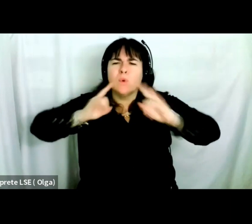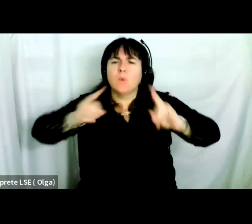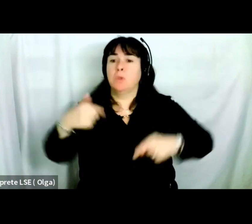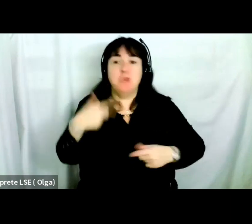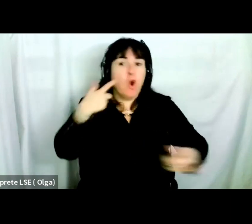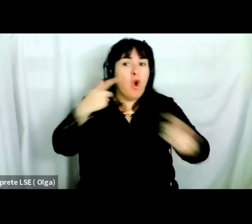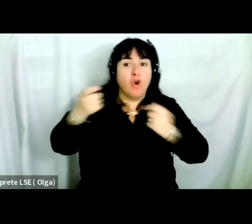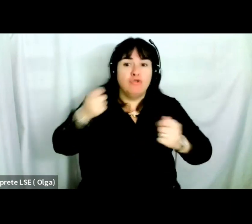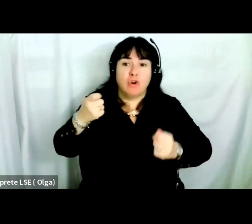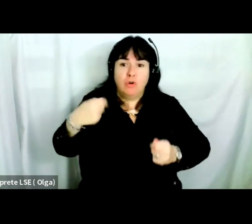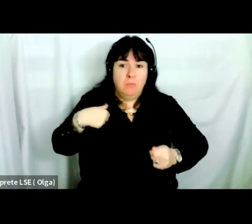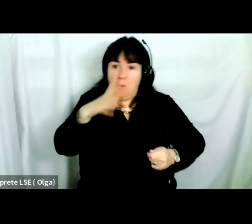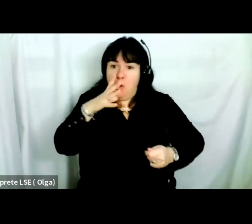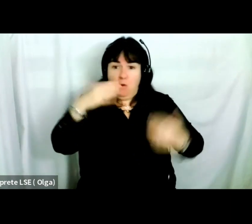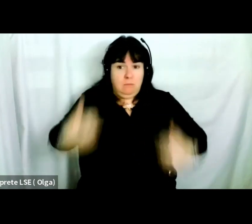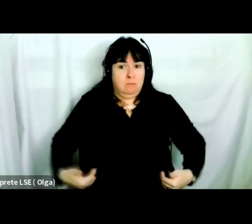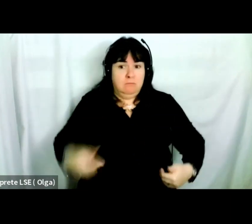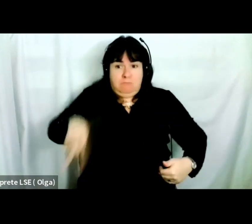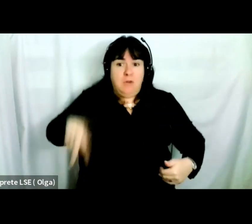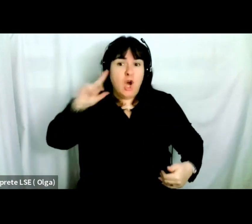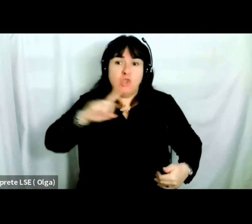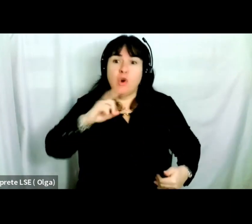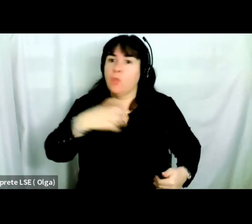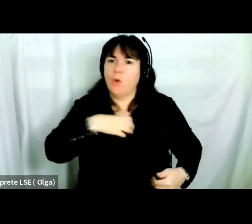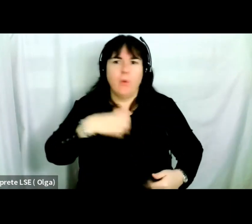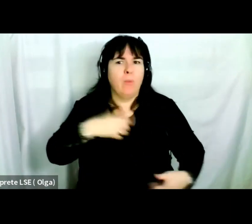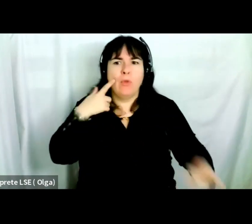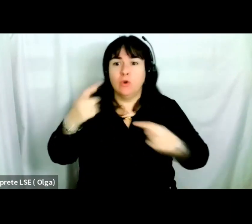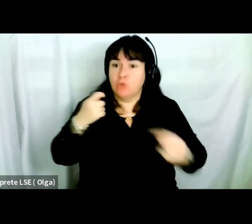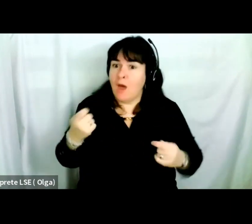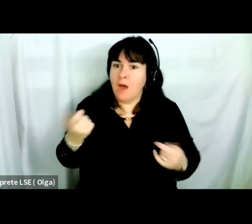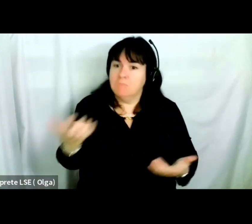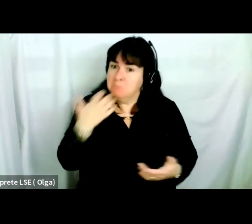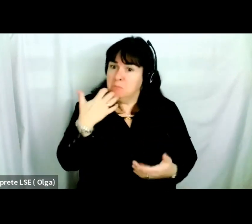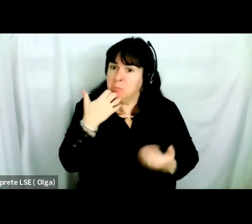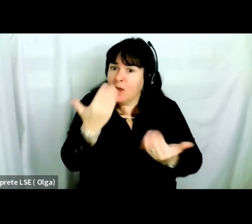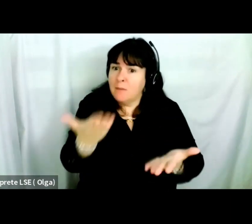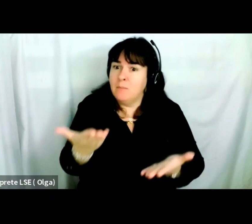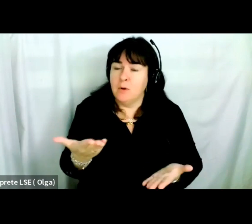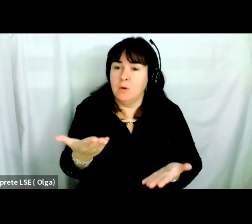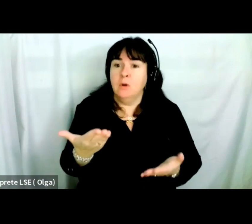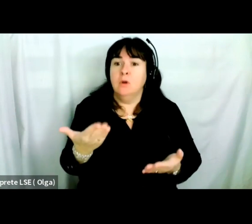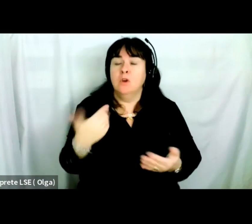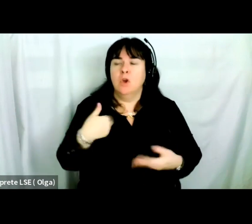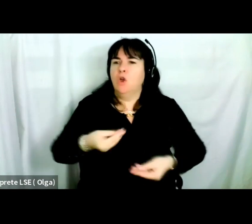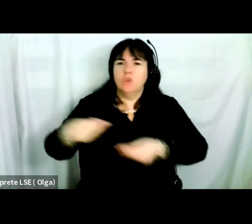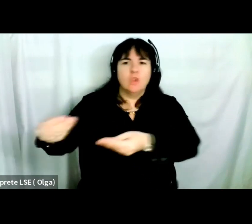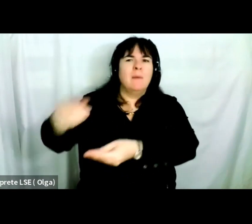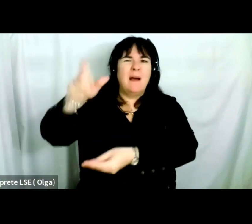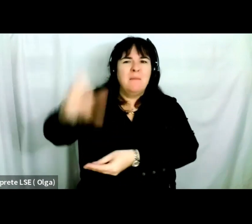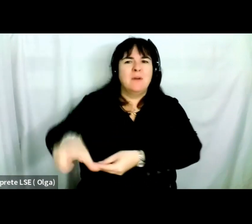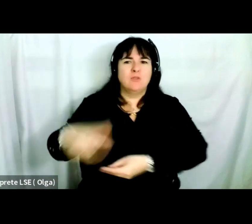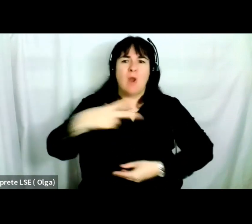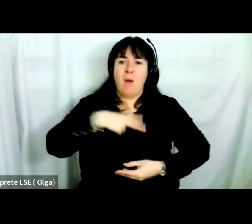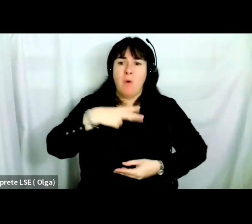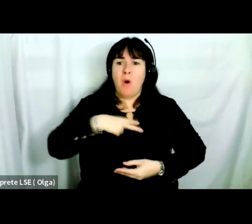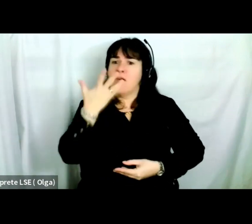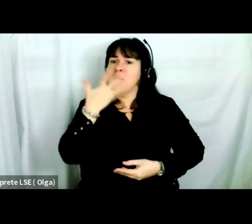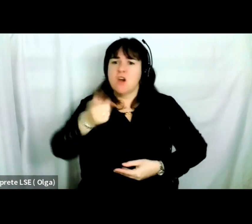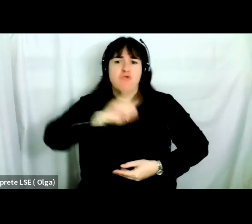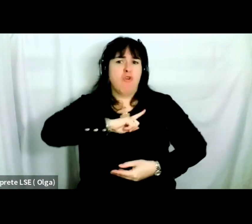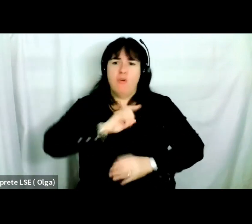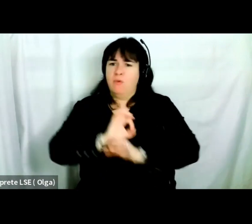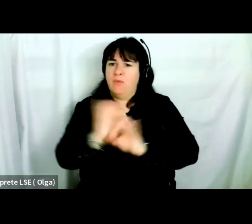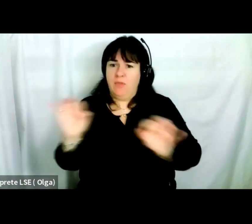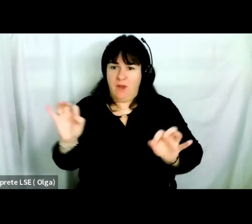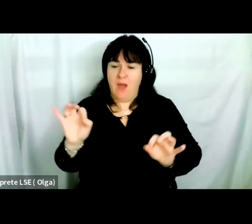ejemplo. Y dejar en manos de personas que no te conocen de nada el resolver un problema que